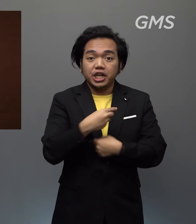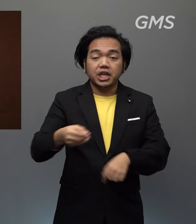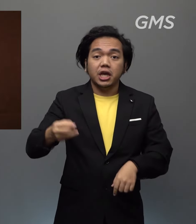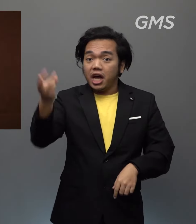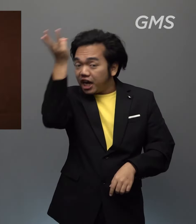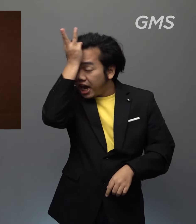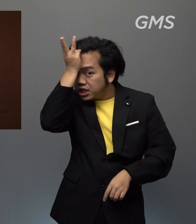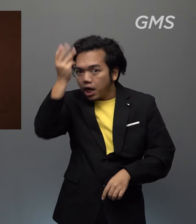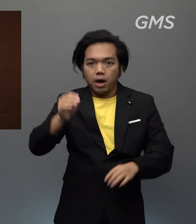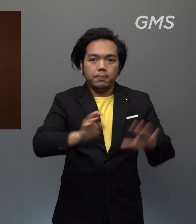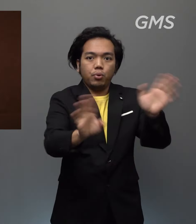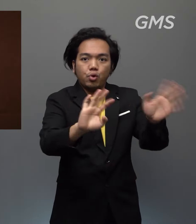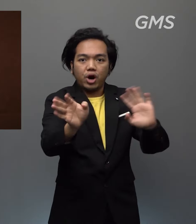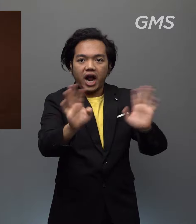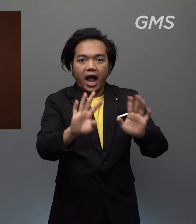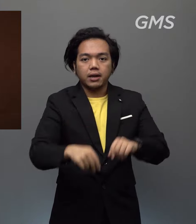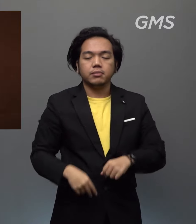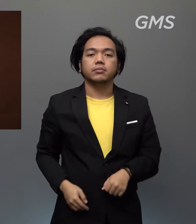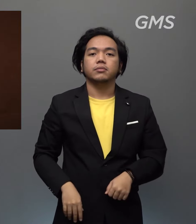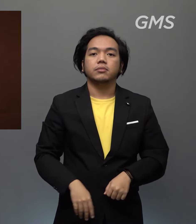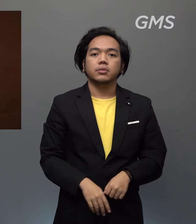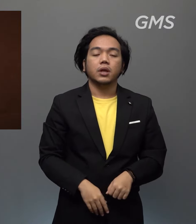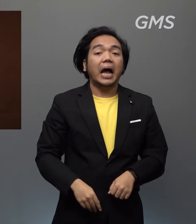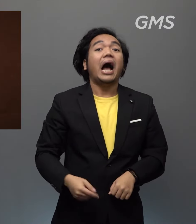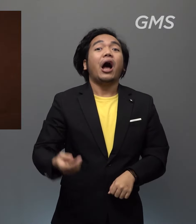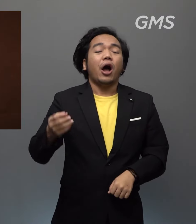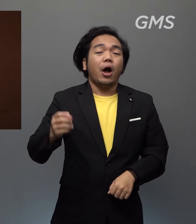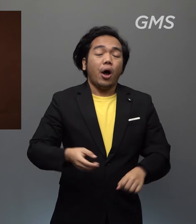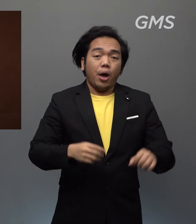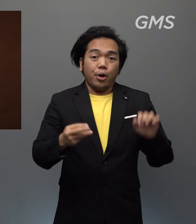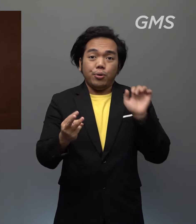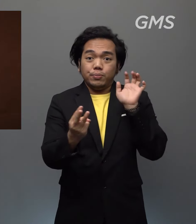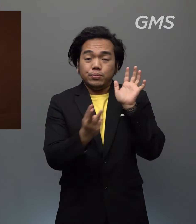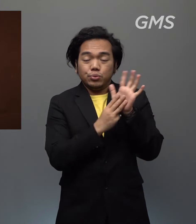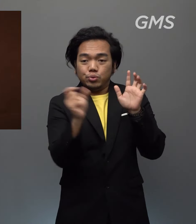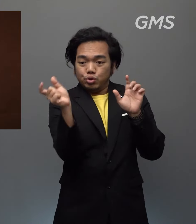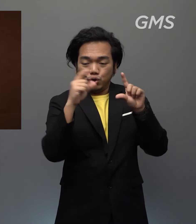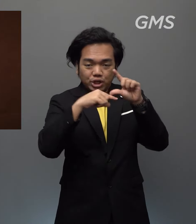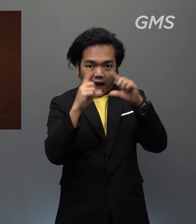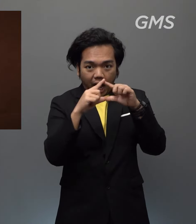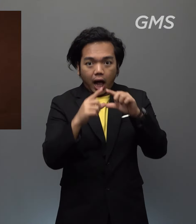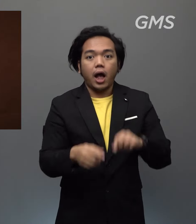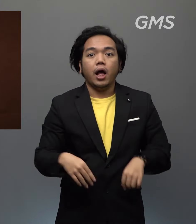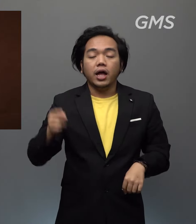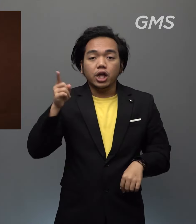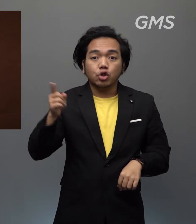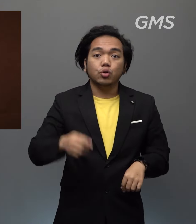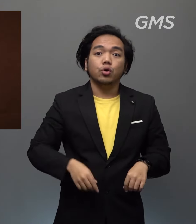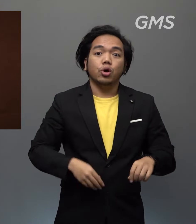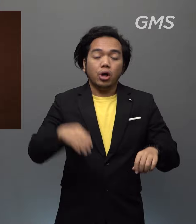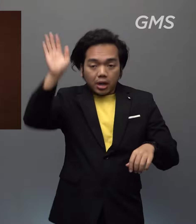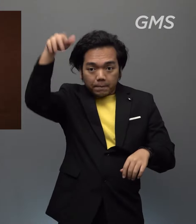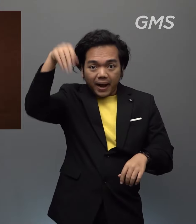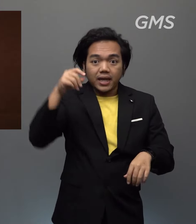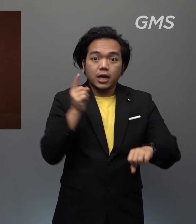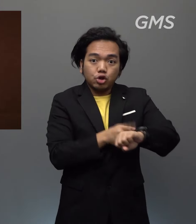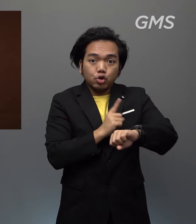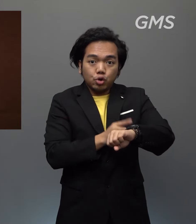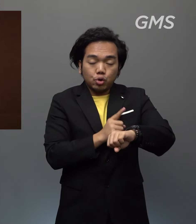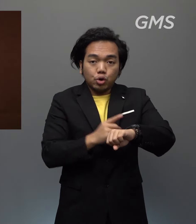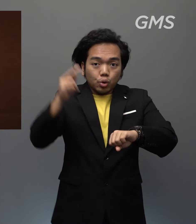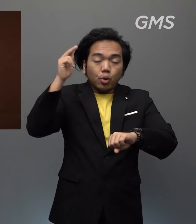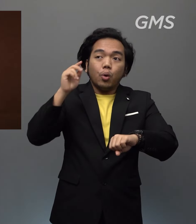karena kejahatan yang dilakukan oleh Musa bagi bangsa, bagi orang Mesir. Lalu Alkitab mencatat dia pergi